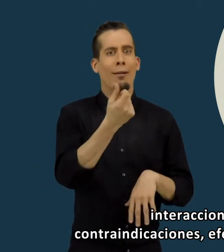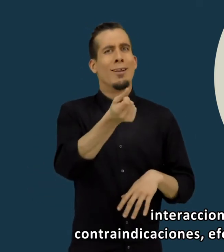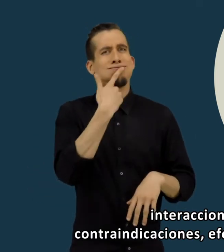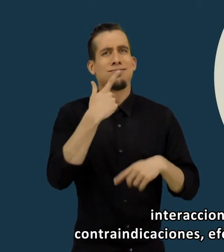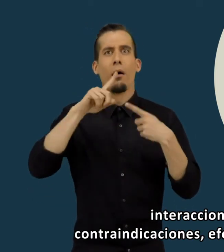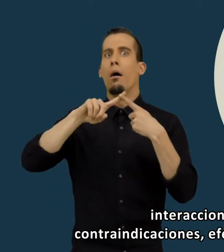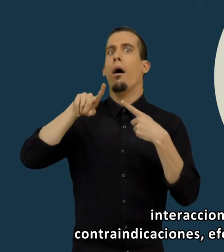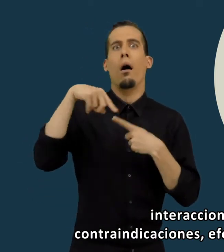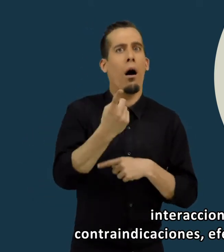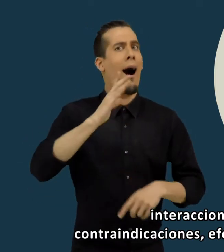efectos adversos